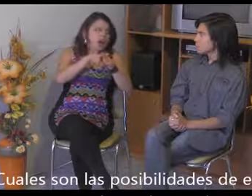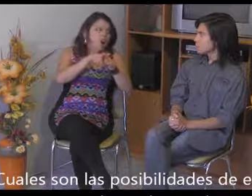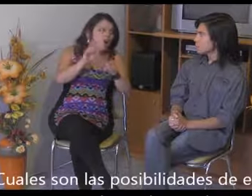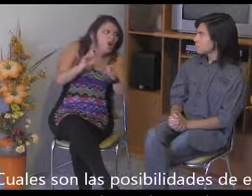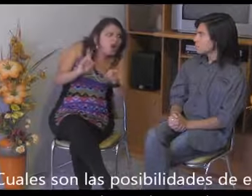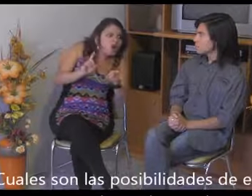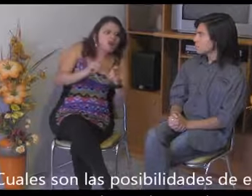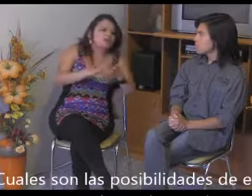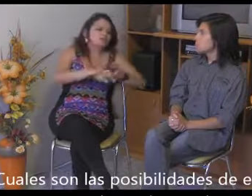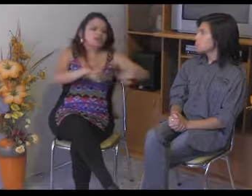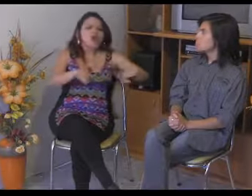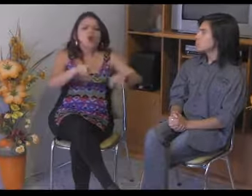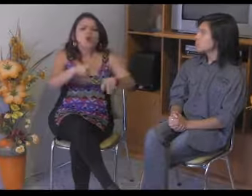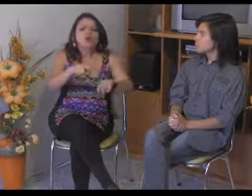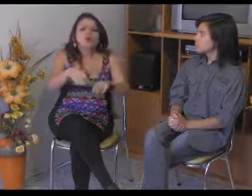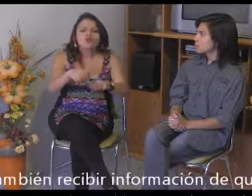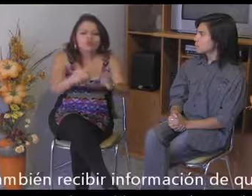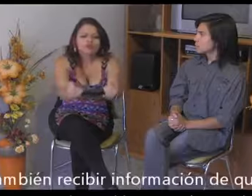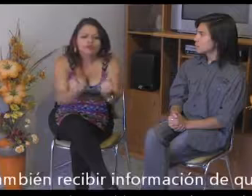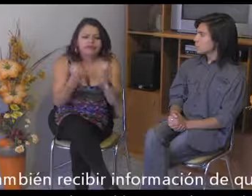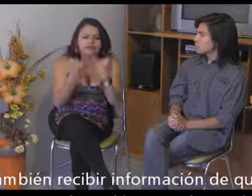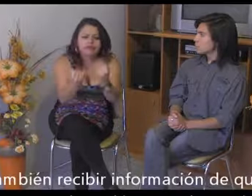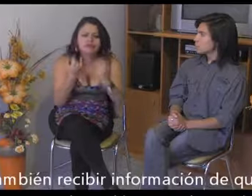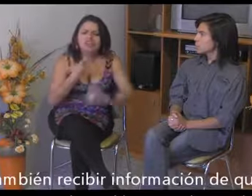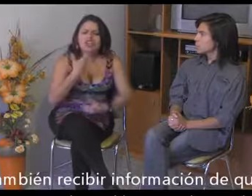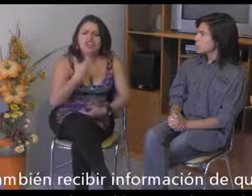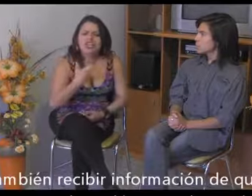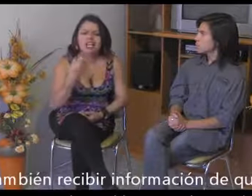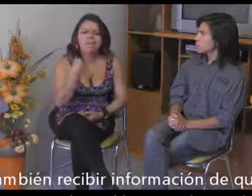para que no la afecte a su agua.